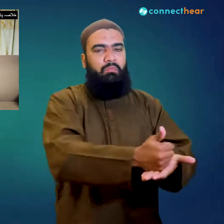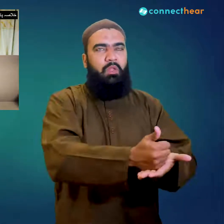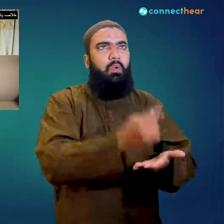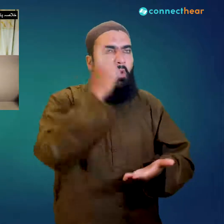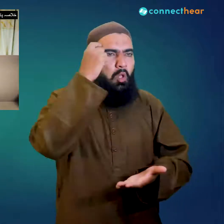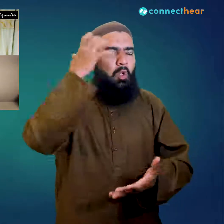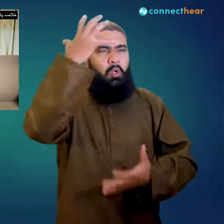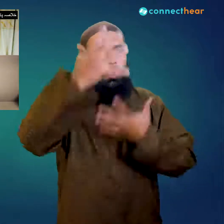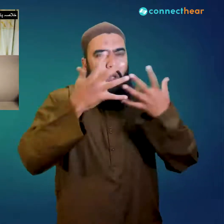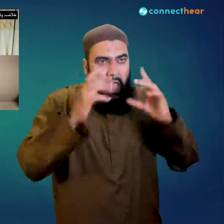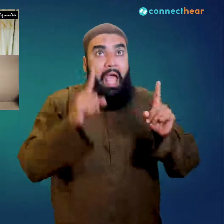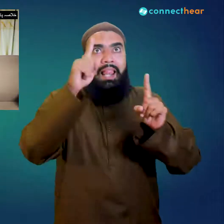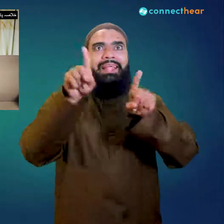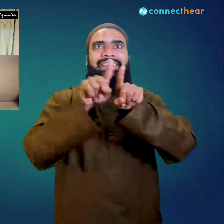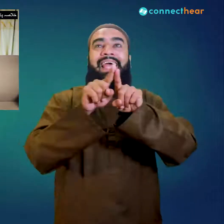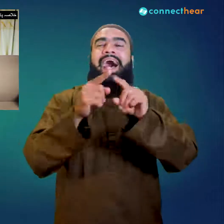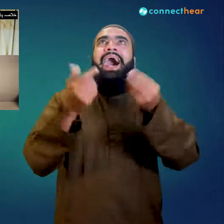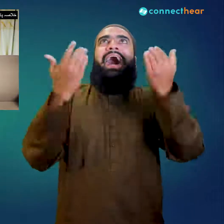رہی۔